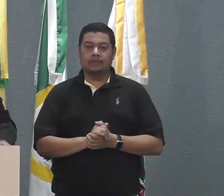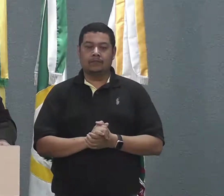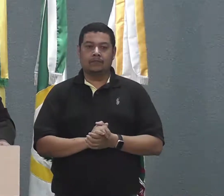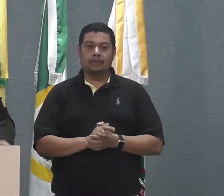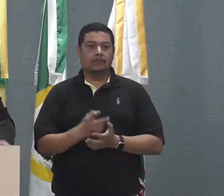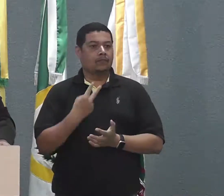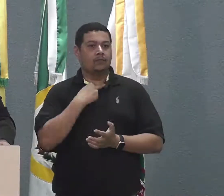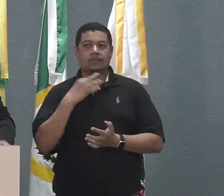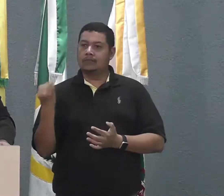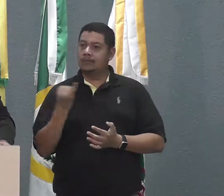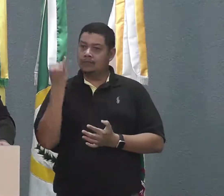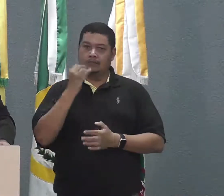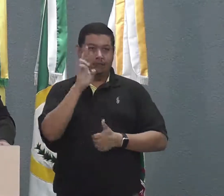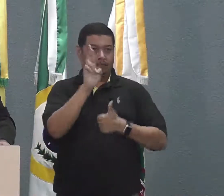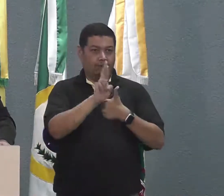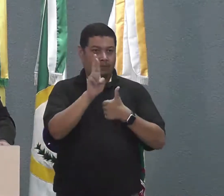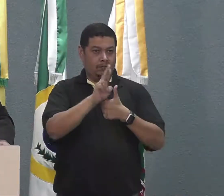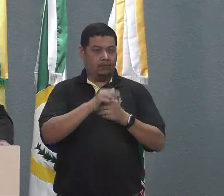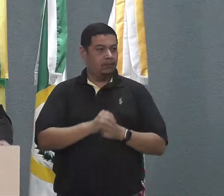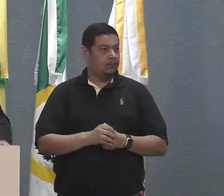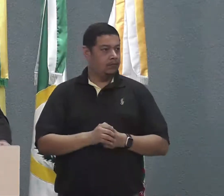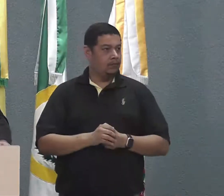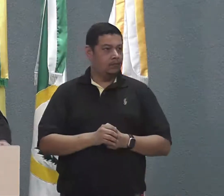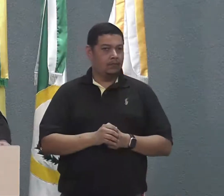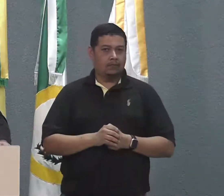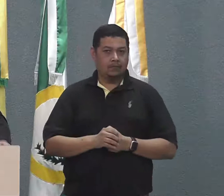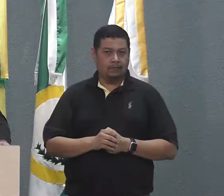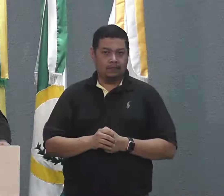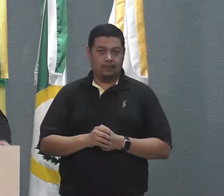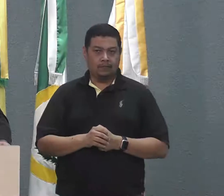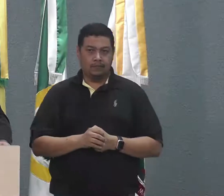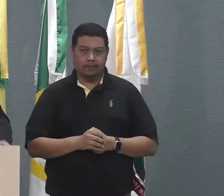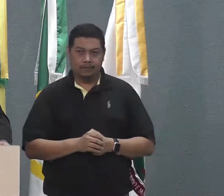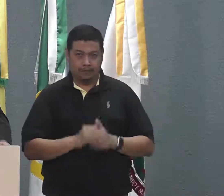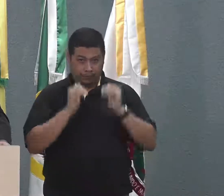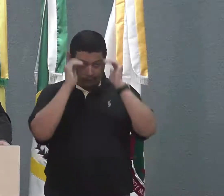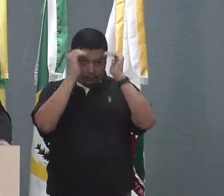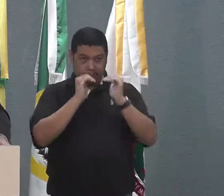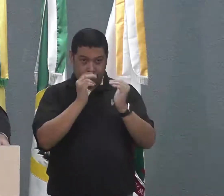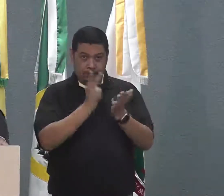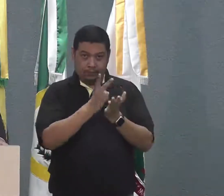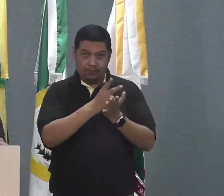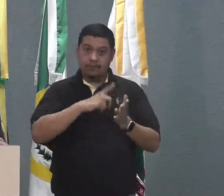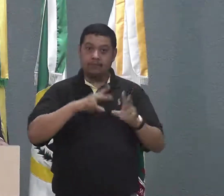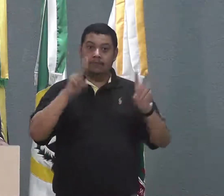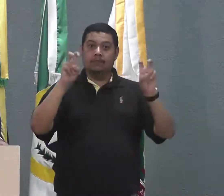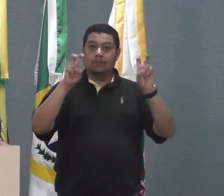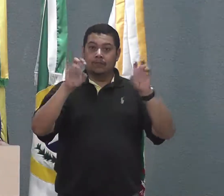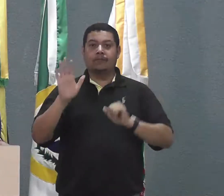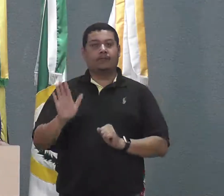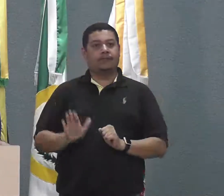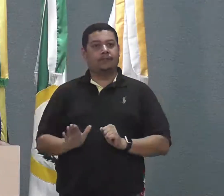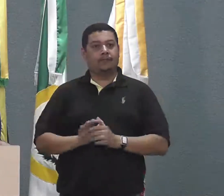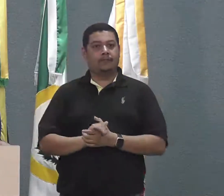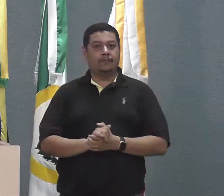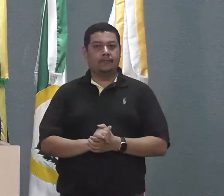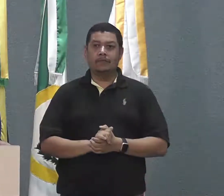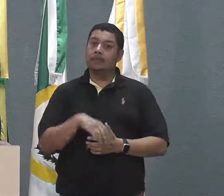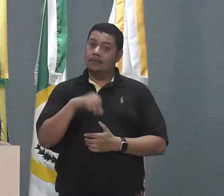dessa casa? Nesse mesmo raciocínio, eu entro no assunto fome.